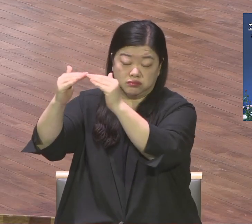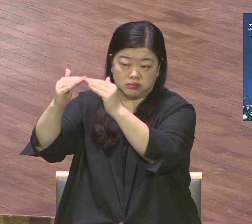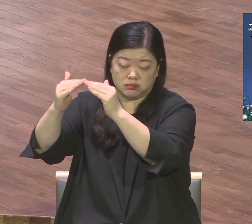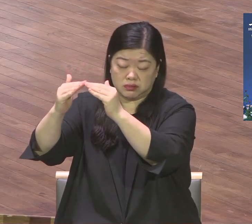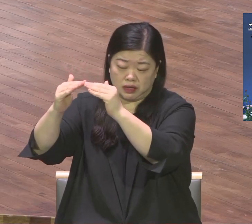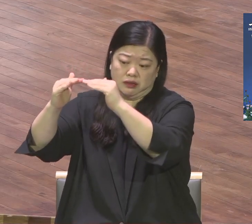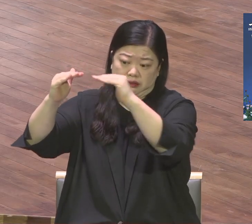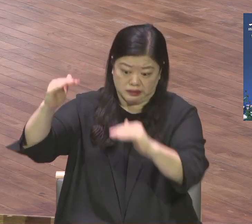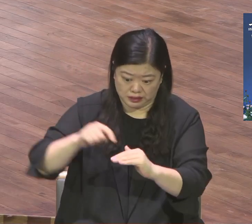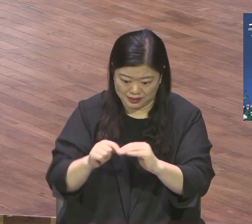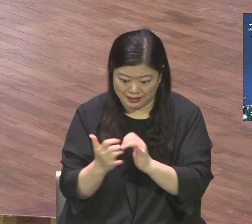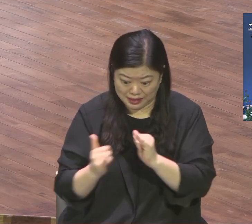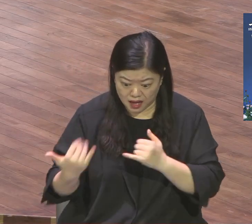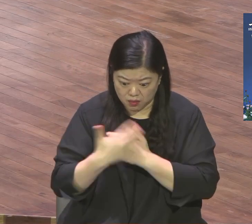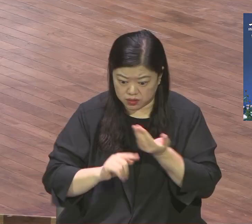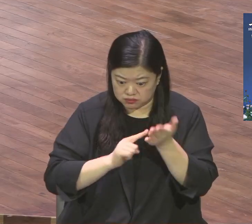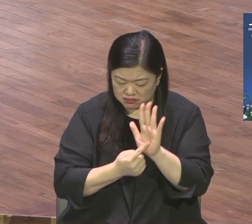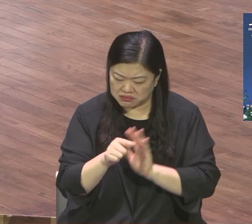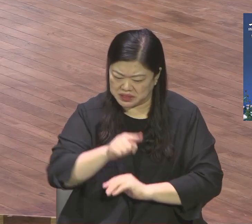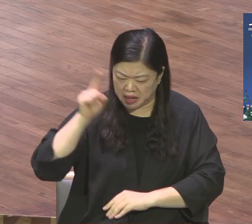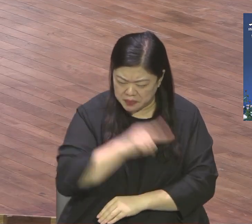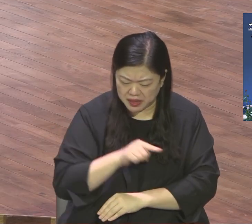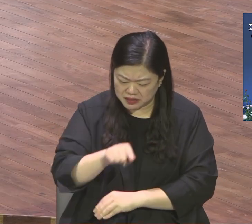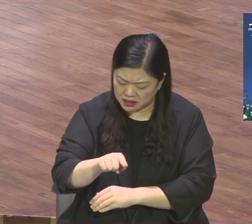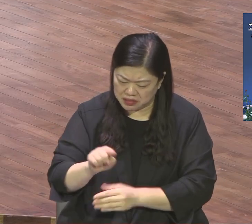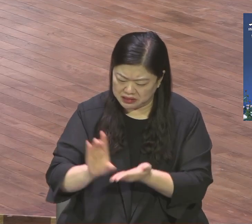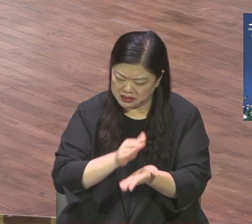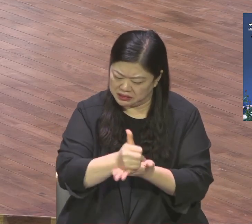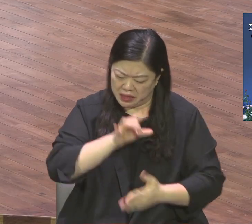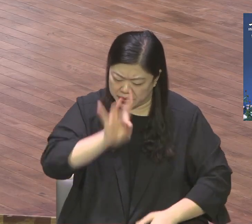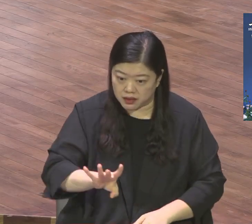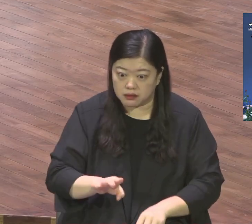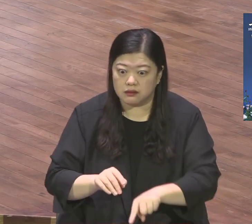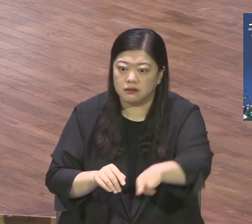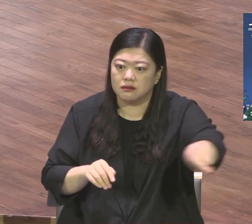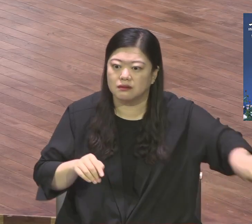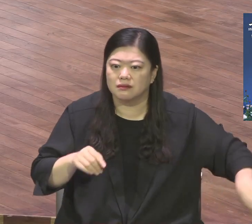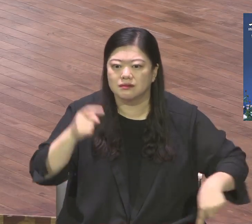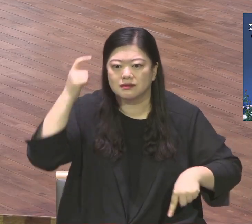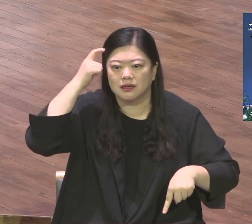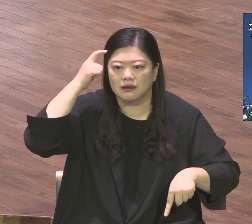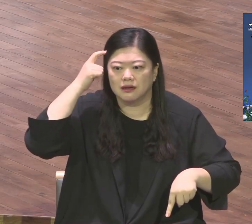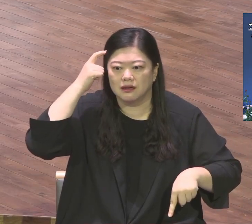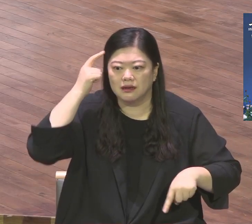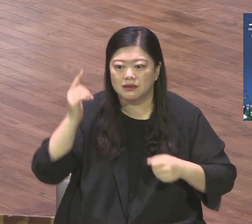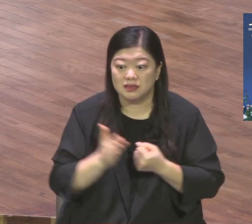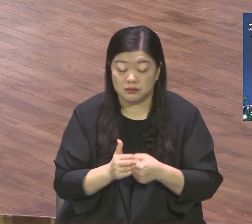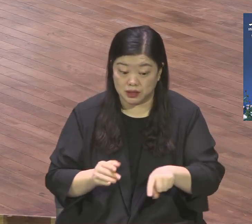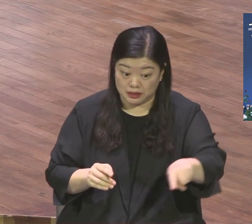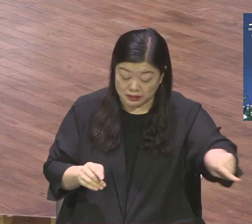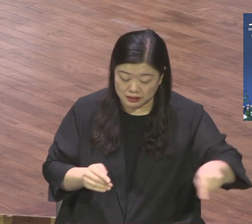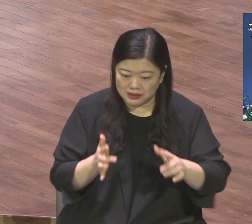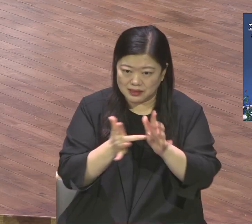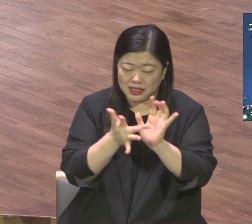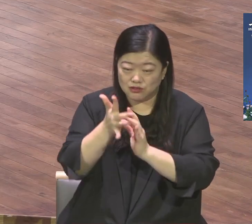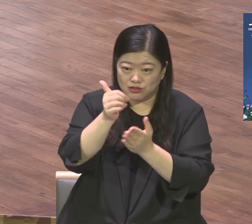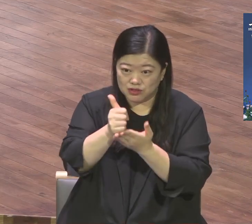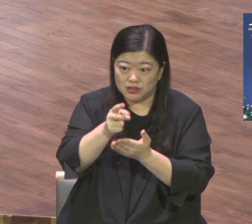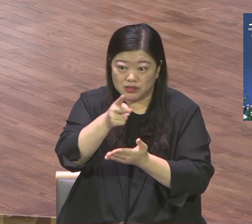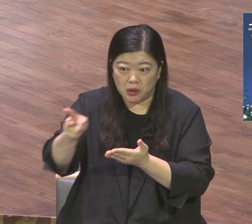이들은 하나님이 인간의 몸을 입고 세상에 나타나신 것을 실제로 나타난 게